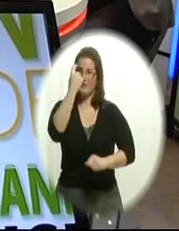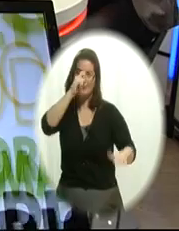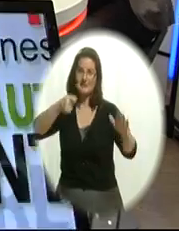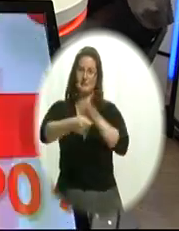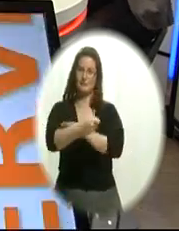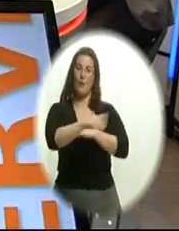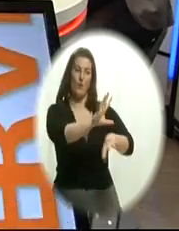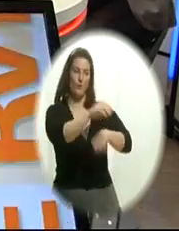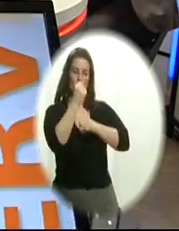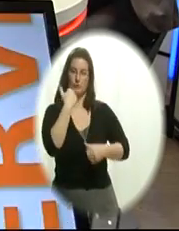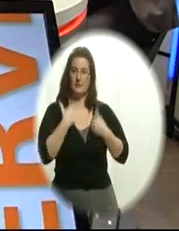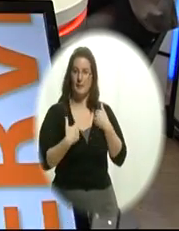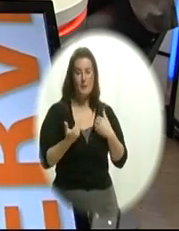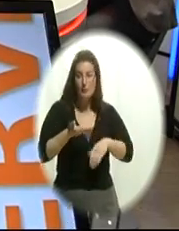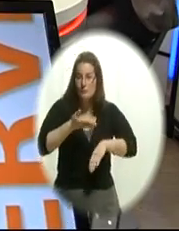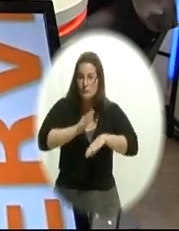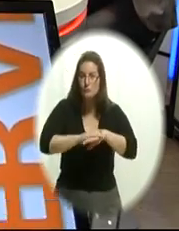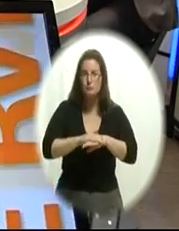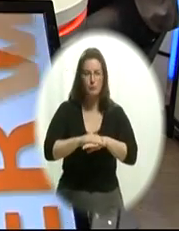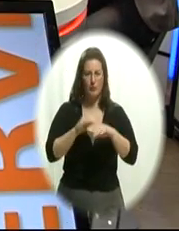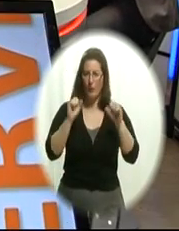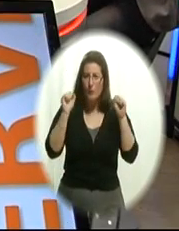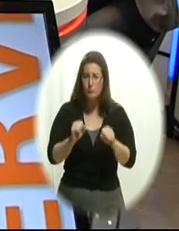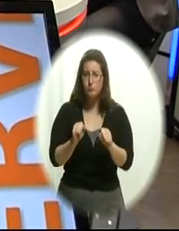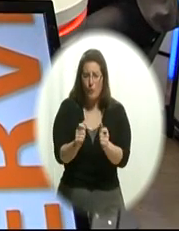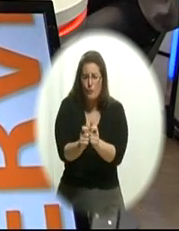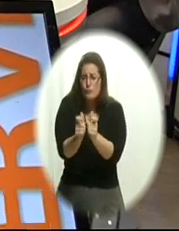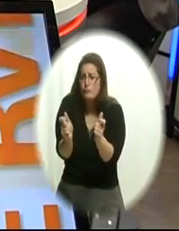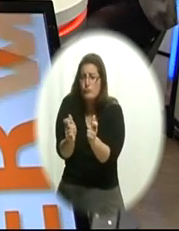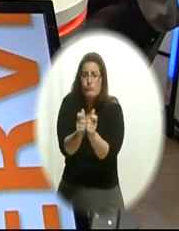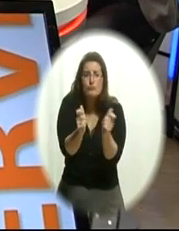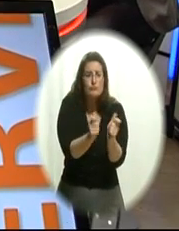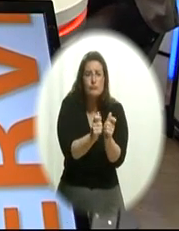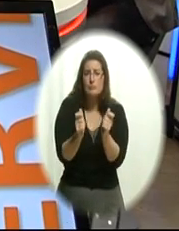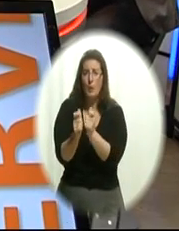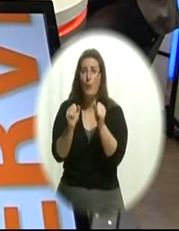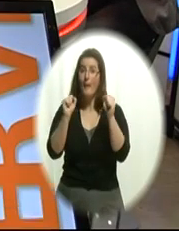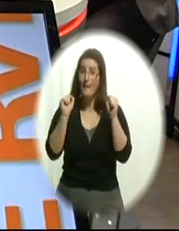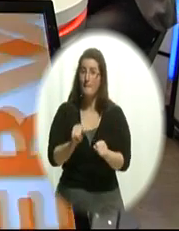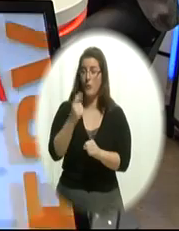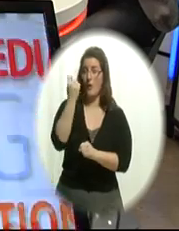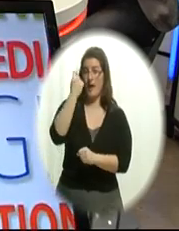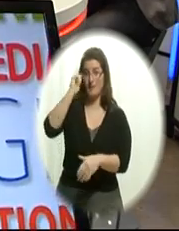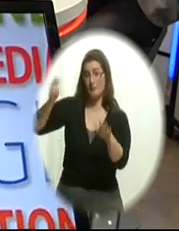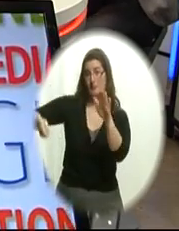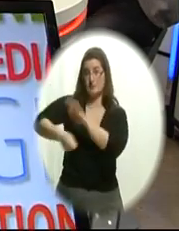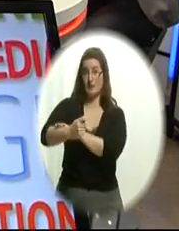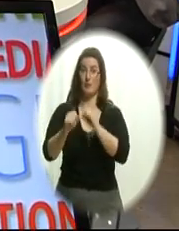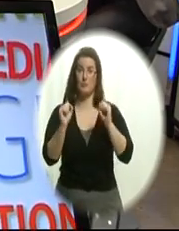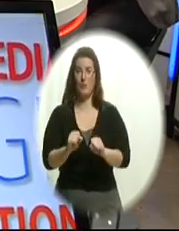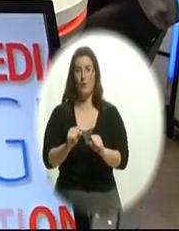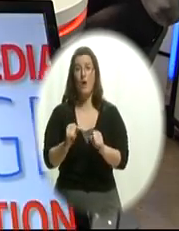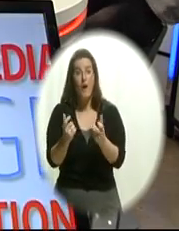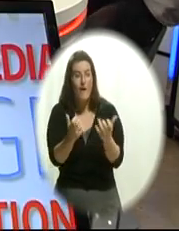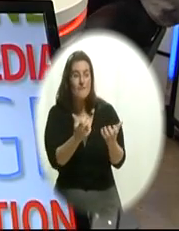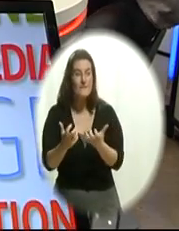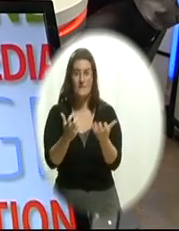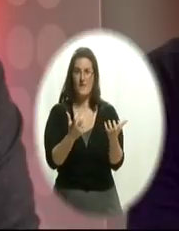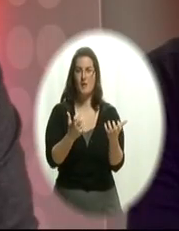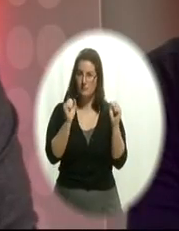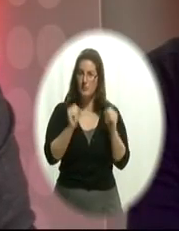cas. Il y a vraiment des aides financières qui sont disponibles aussi pour les petites entreprises qui auraient ce souhait. Donc il faut pas hésiter à se